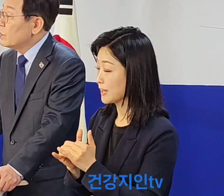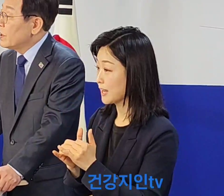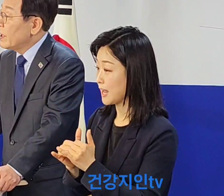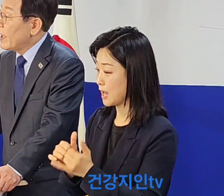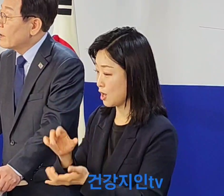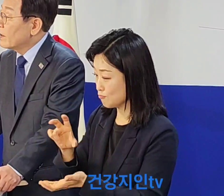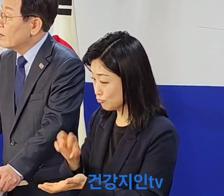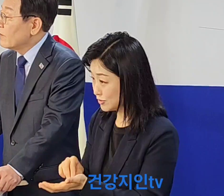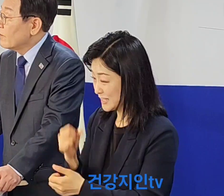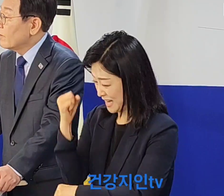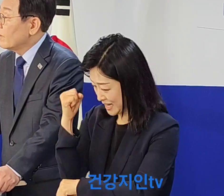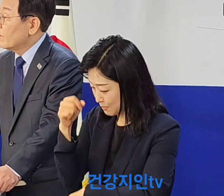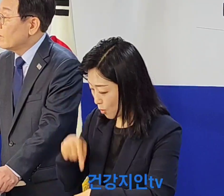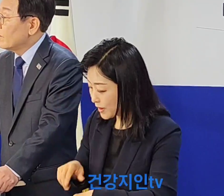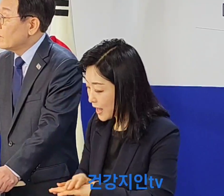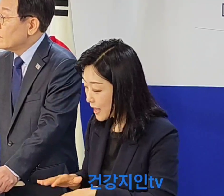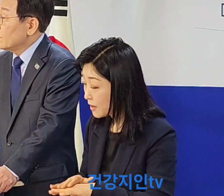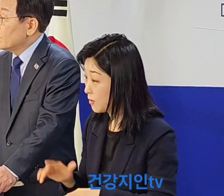근본적인 문제 해결은